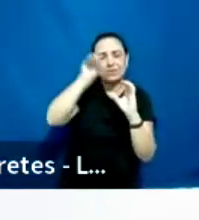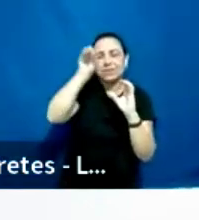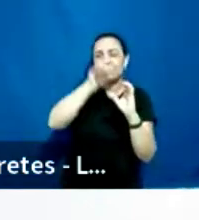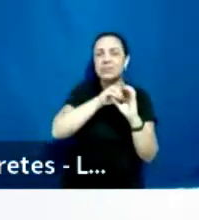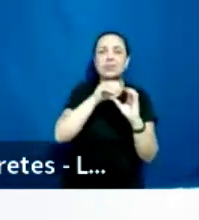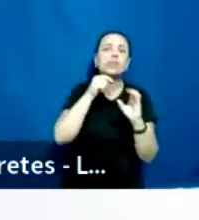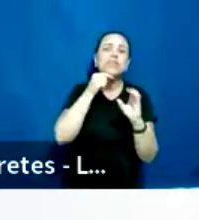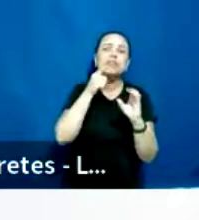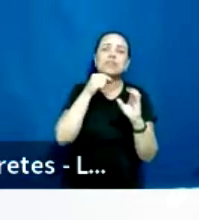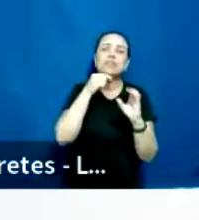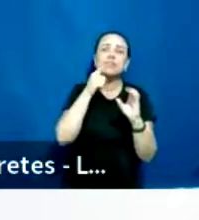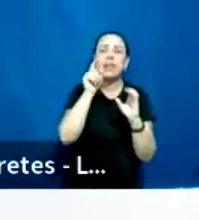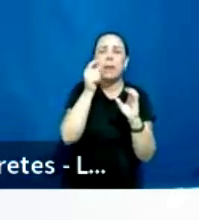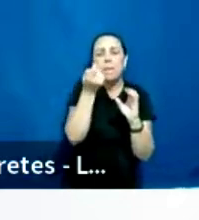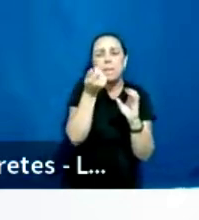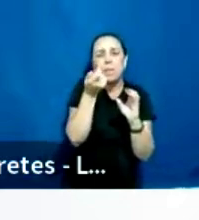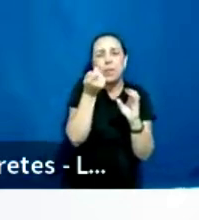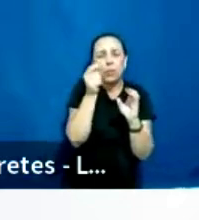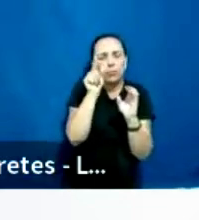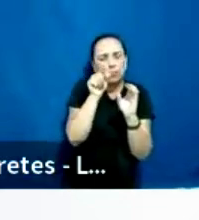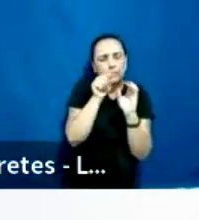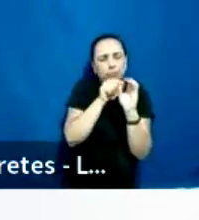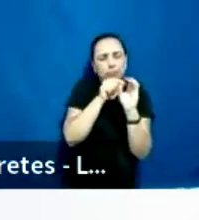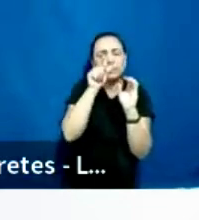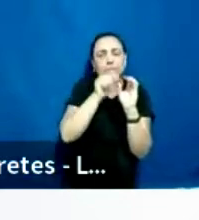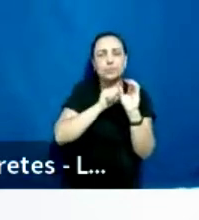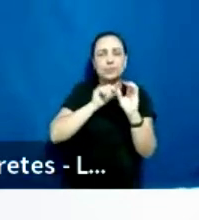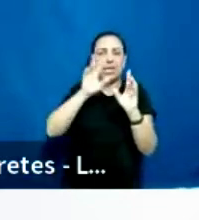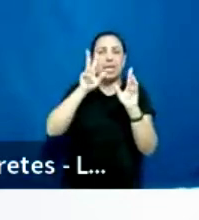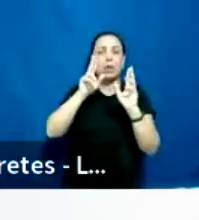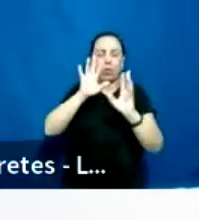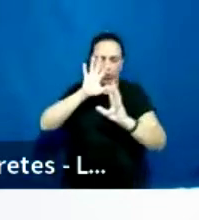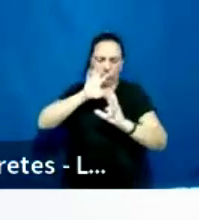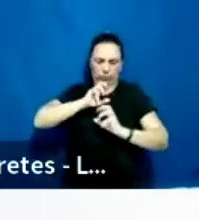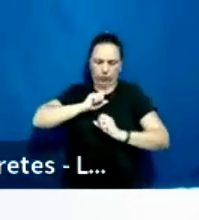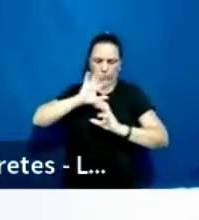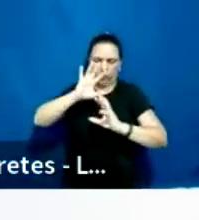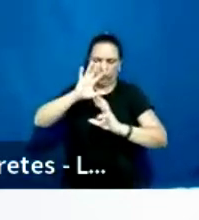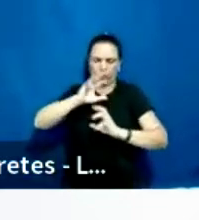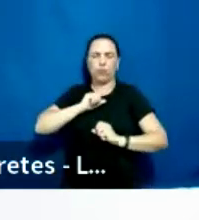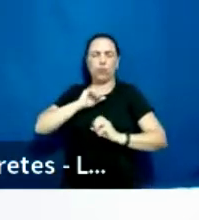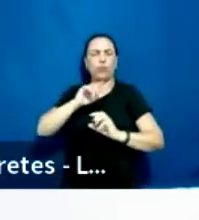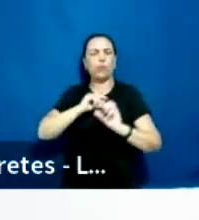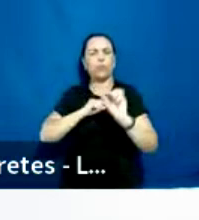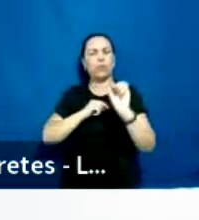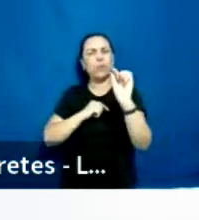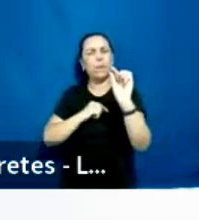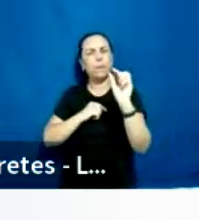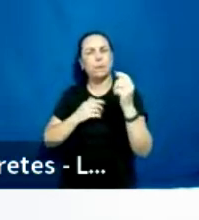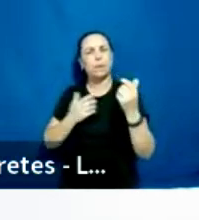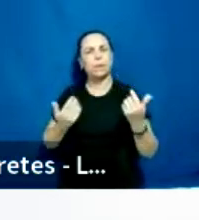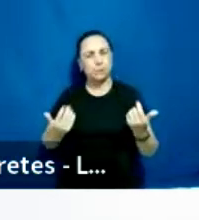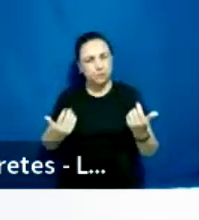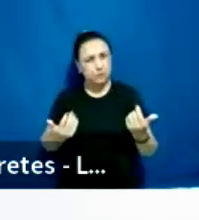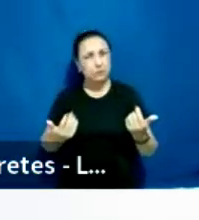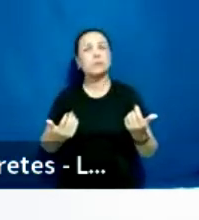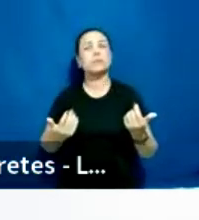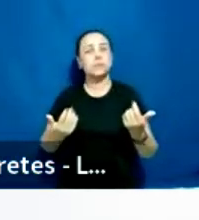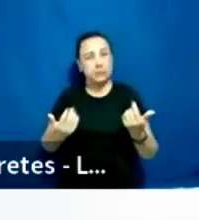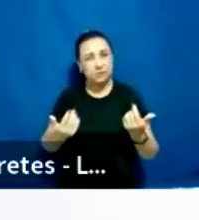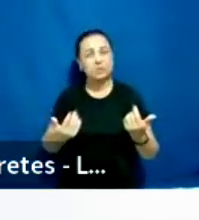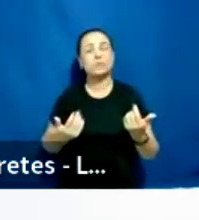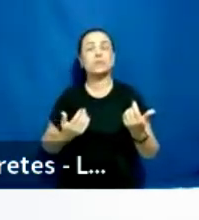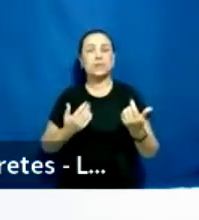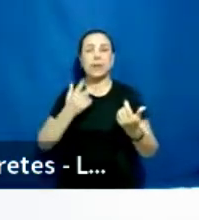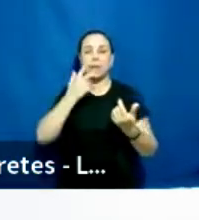nossa célula falasse assim, gente, pelo amor de Deus, alguém me ajuda. Essa água não está me hidratando.